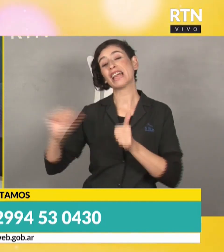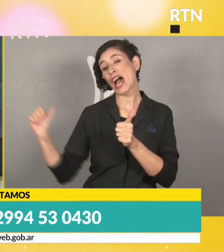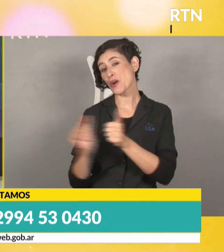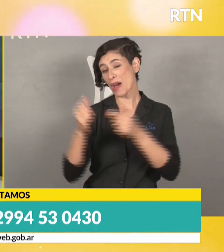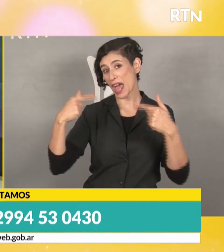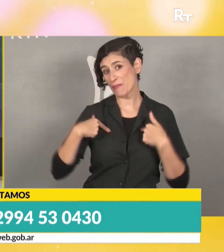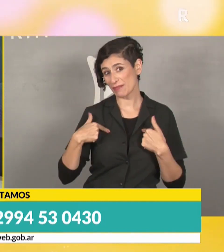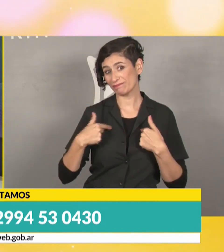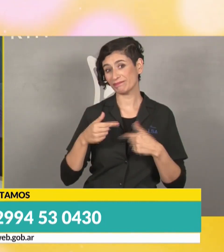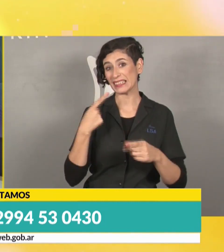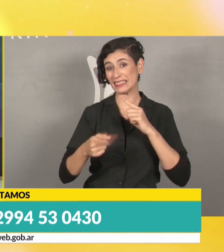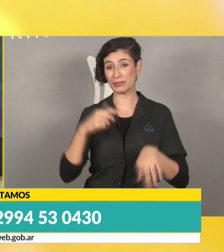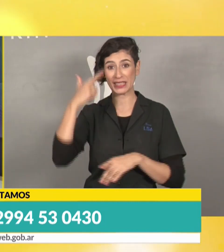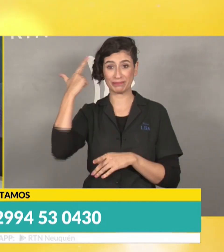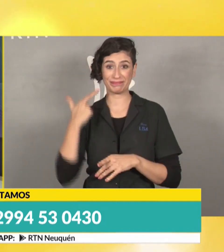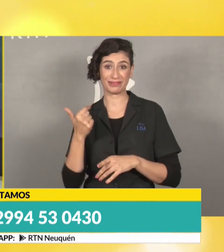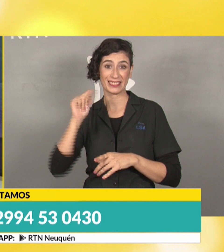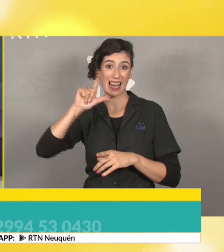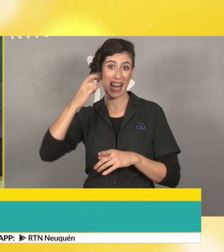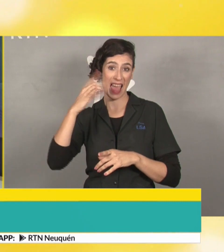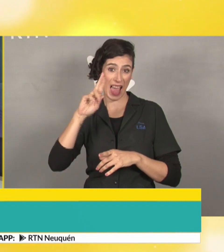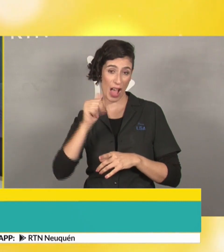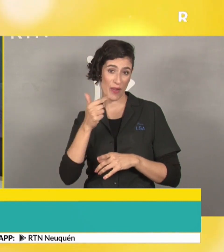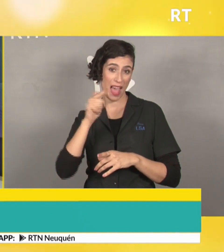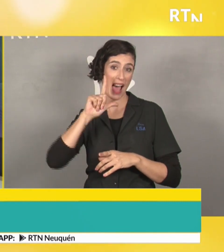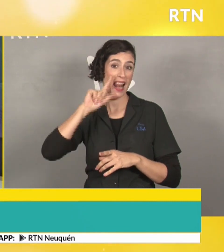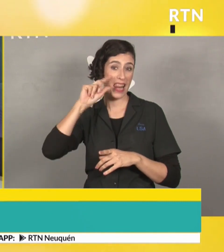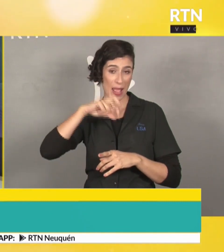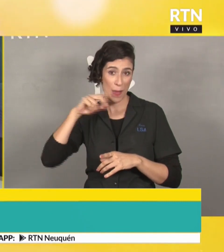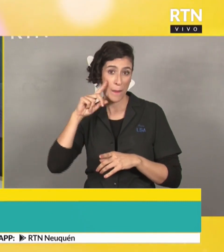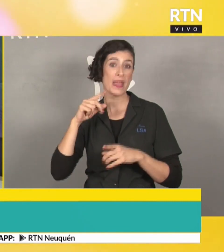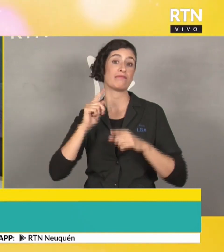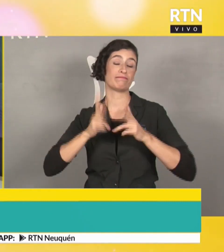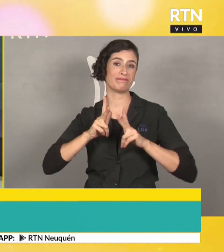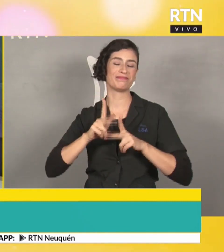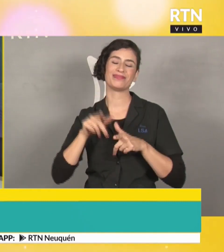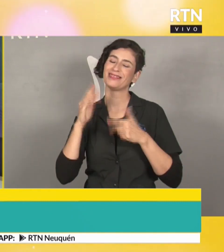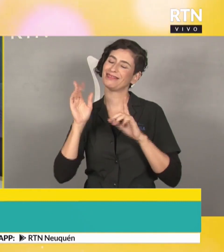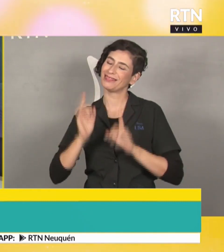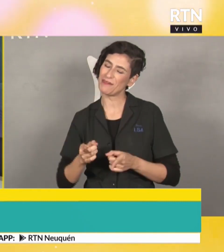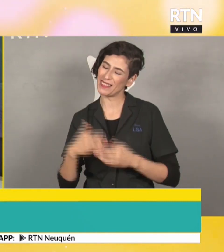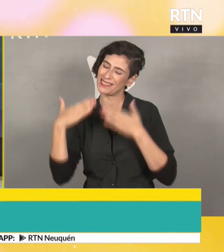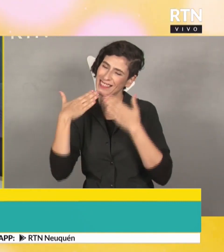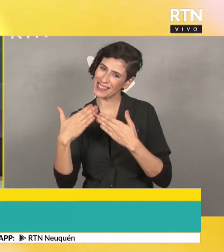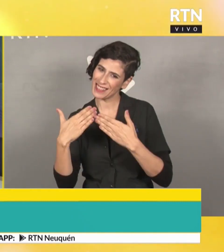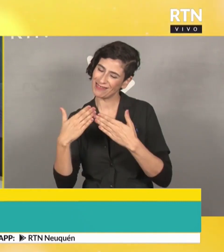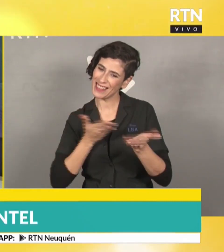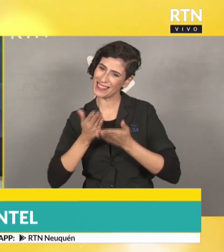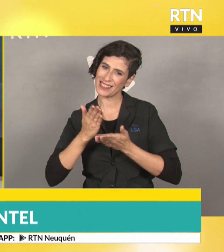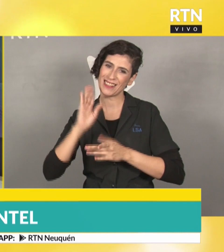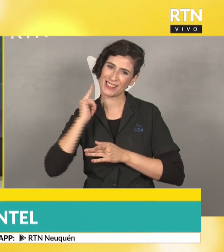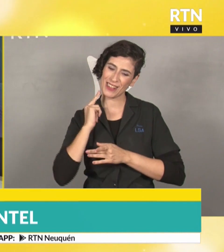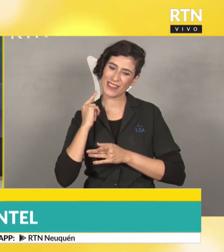acompaña Laura Alipi, que la están viendo en cámara, quien es nuestra intérprete de señas, y la acompaña la asesora sorda